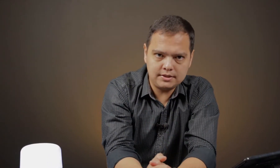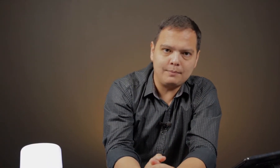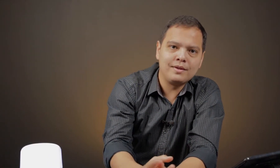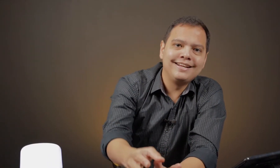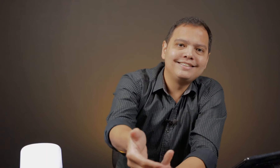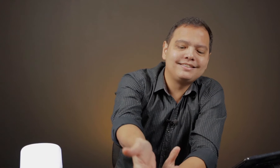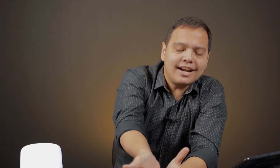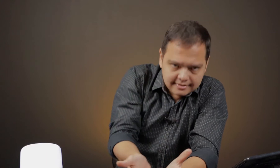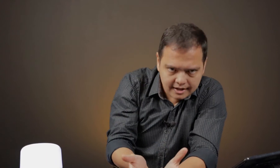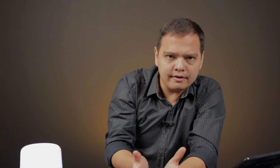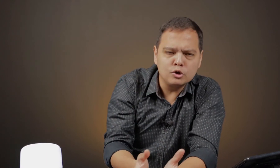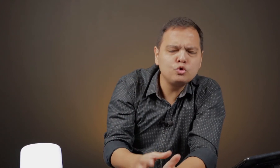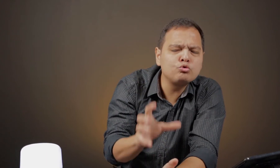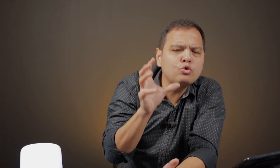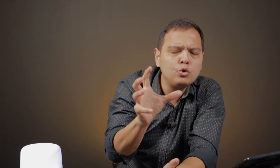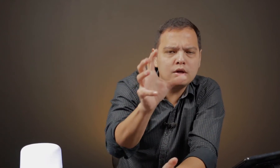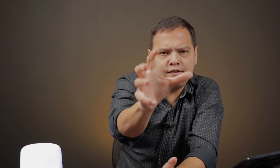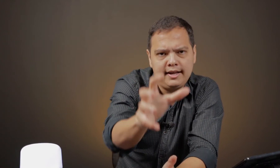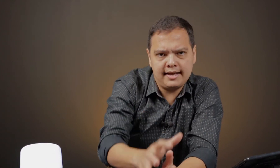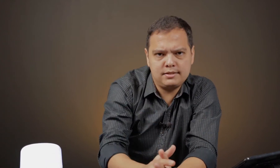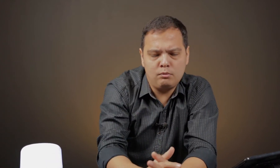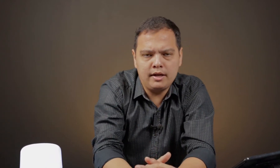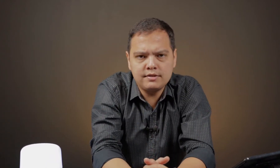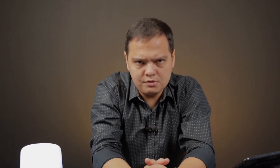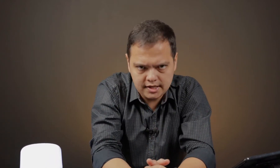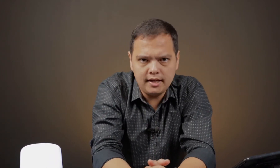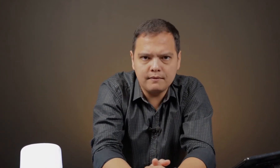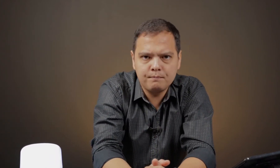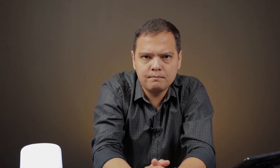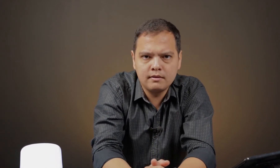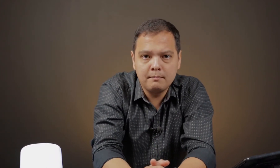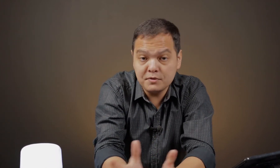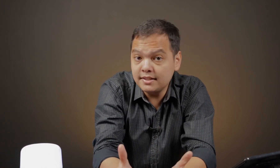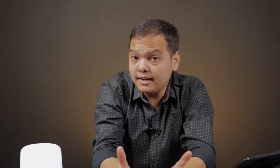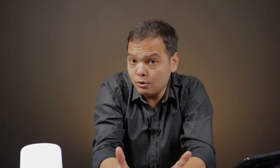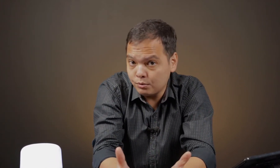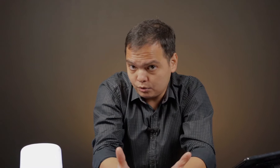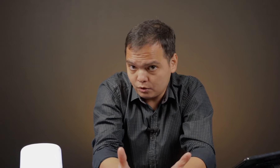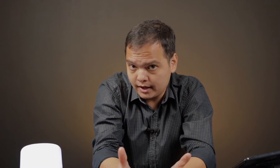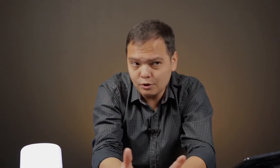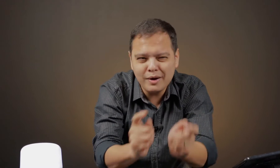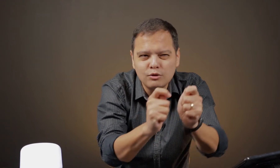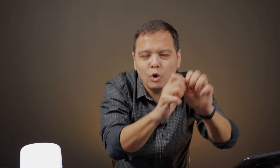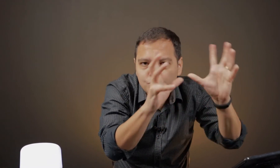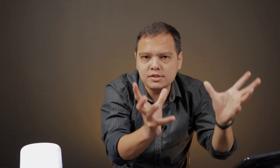você transcrever tudo o que eu falei até esse momento, você conseguiria? Mas você entendeu o conteúdo, não é? Então não é todos os sinais,